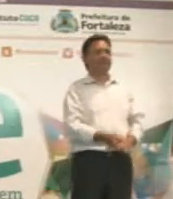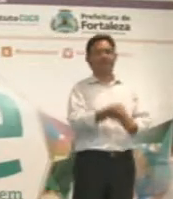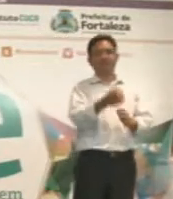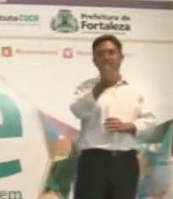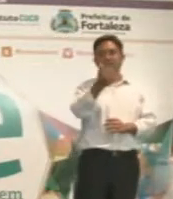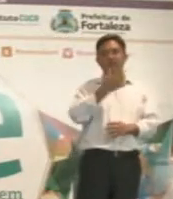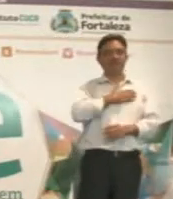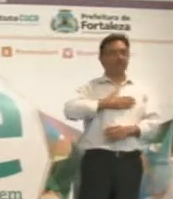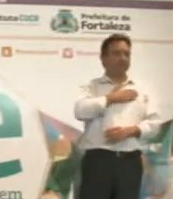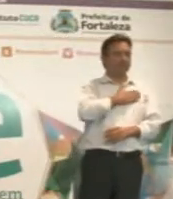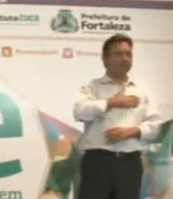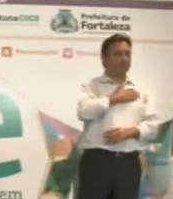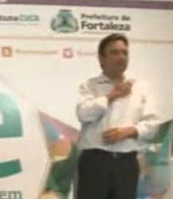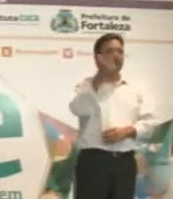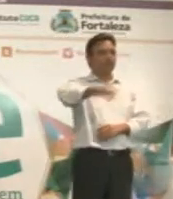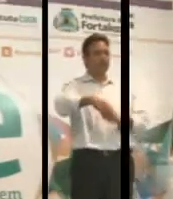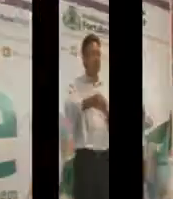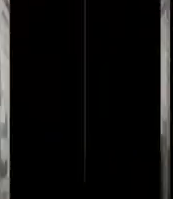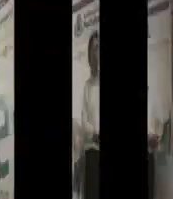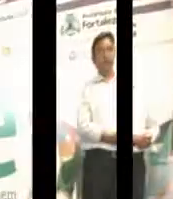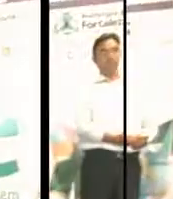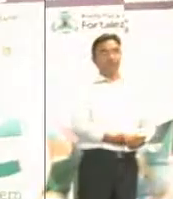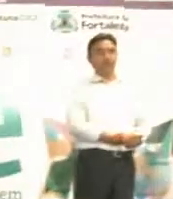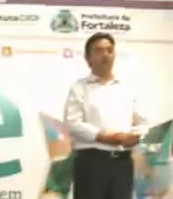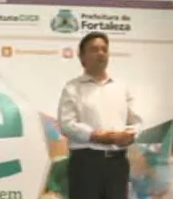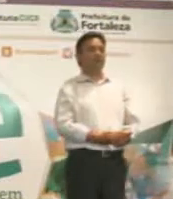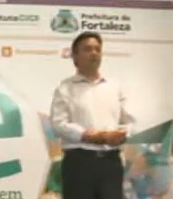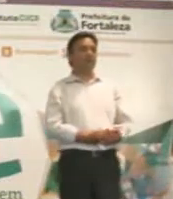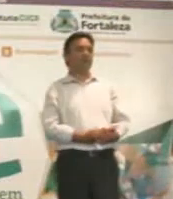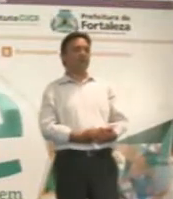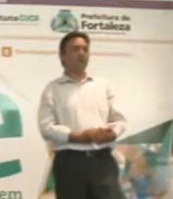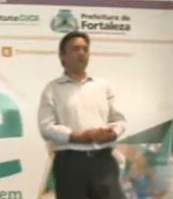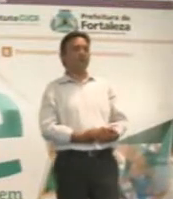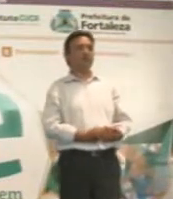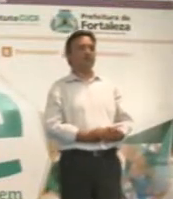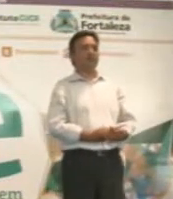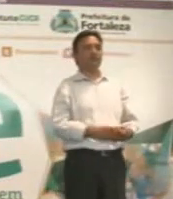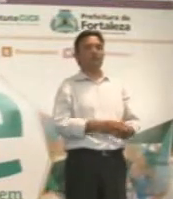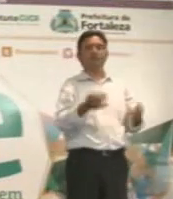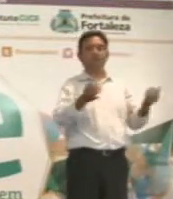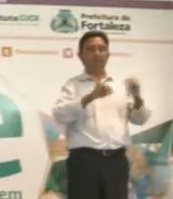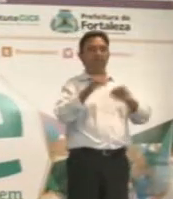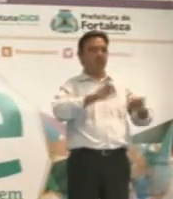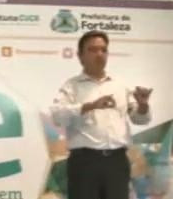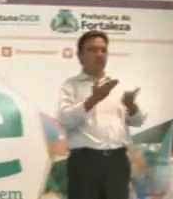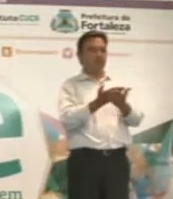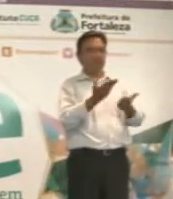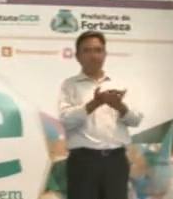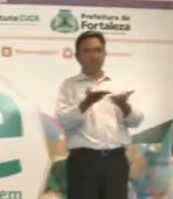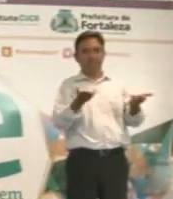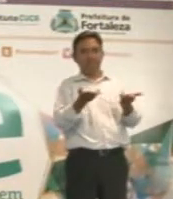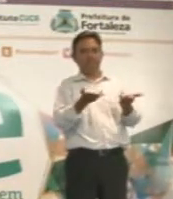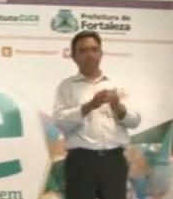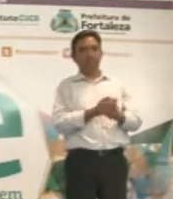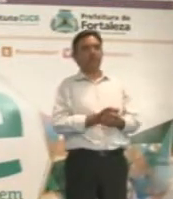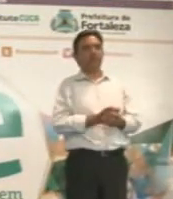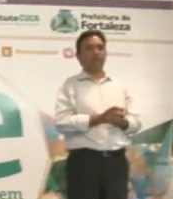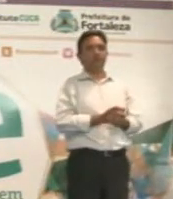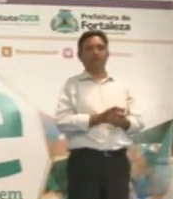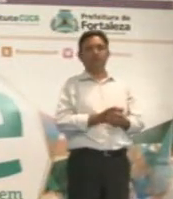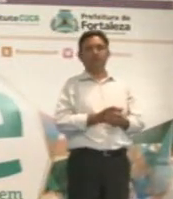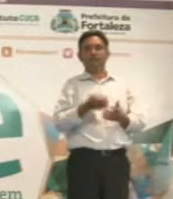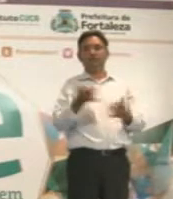Primeiramente, fico muito feliz de estar mais uma vez aqui com vocês. Bebês, vamos aí à parte da química. E aí nós vamos trabalhar hoje uma